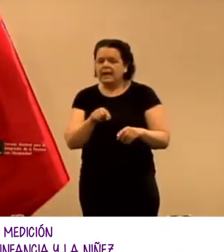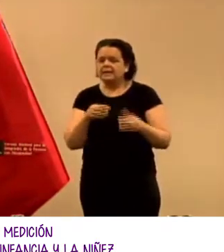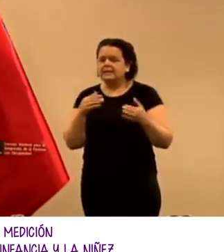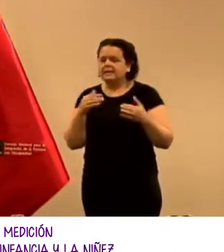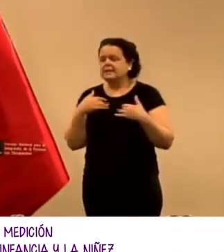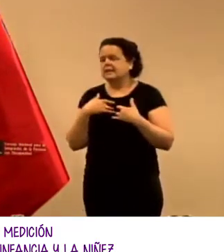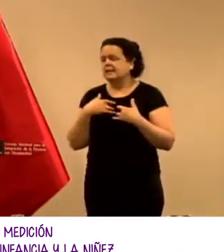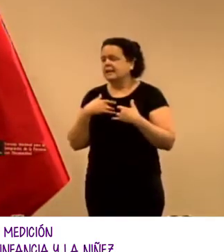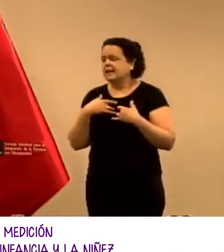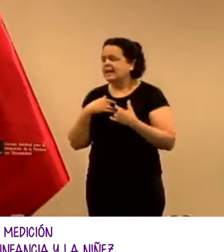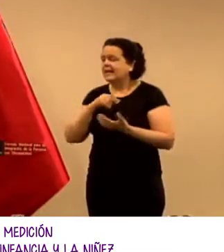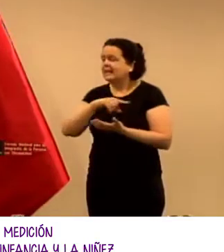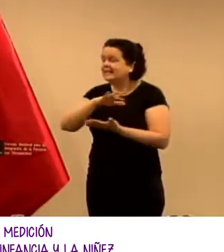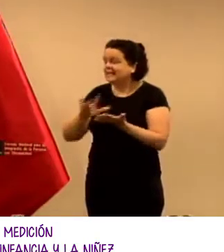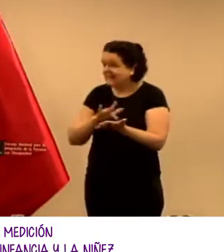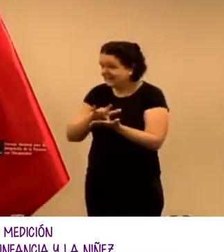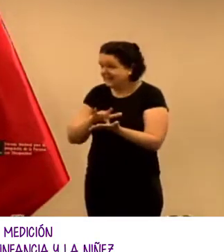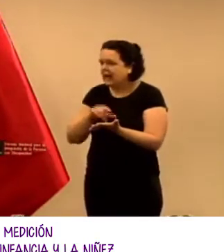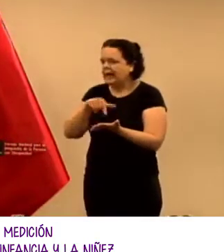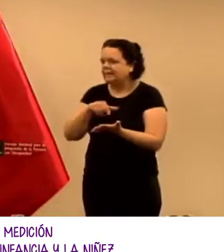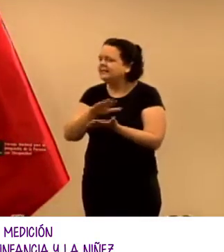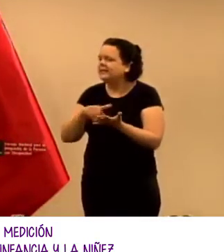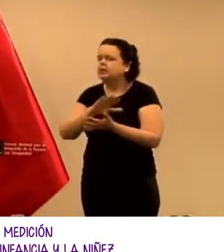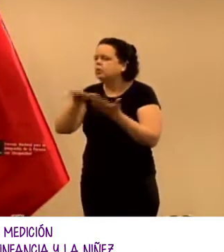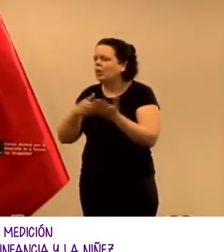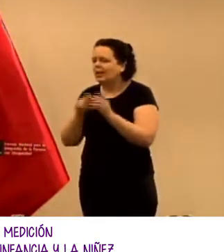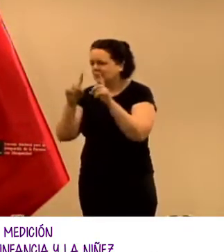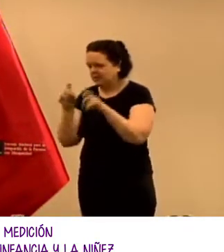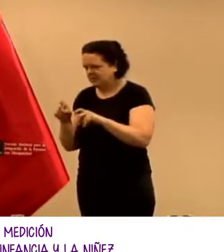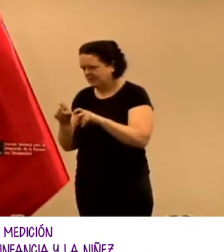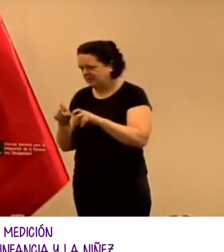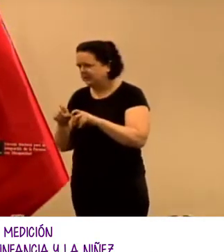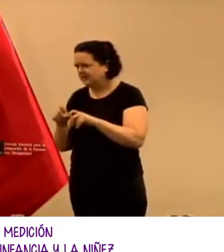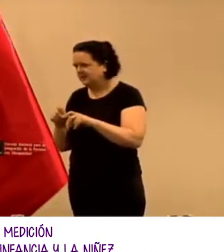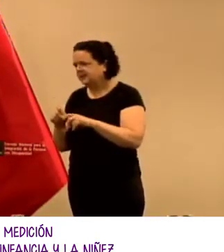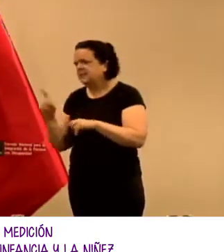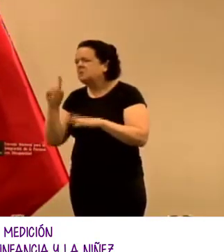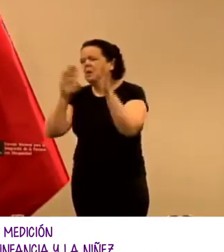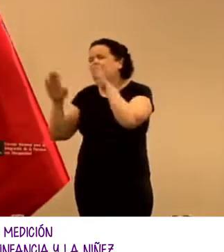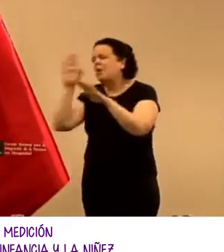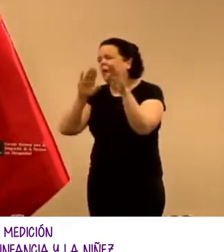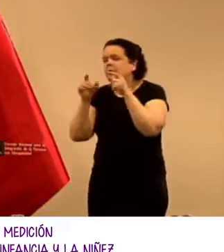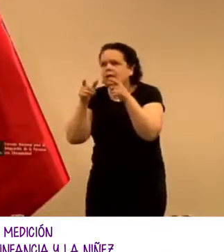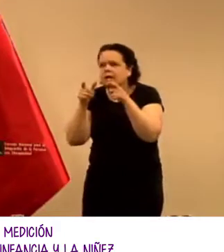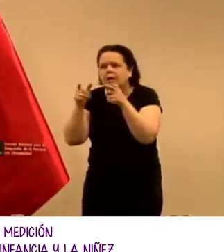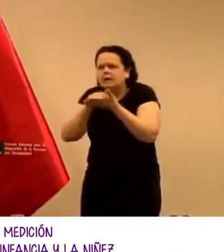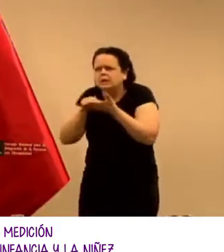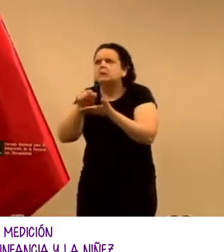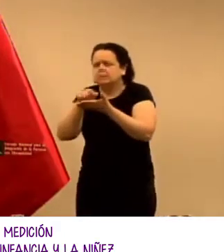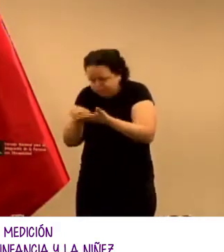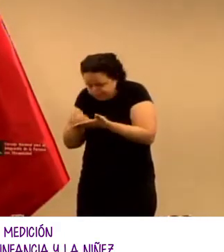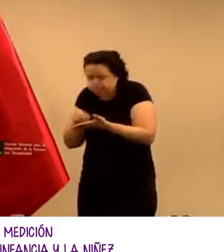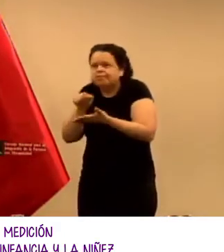en el CD que van a recibir, ¿no? Entonces, no se preocupen por estar ahí